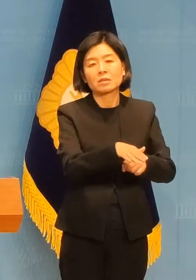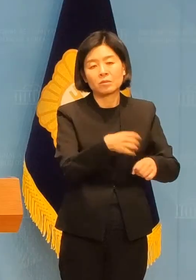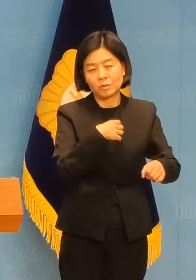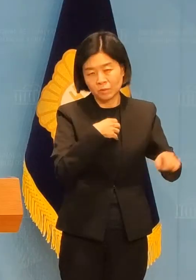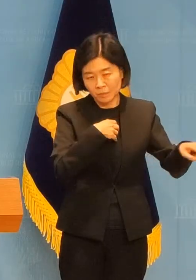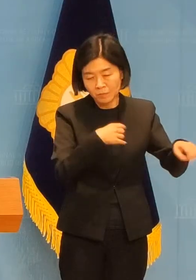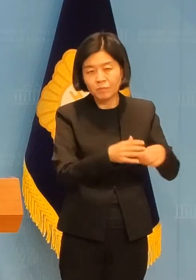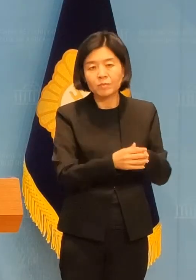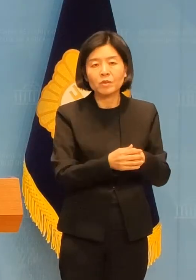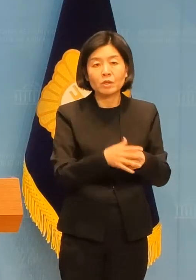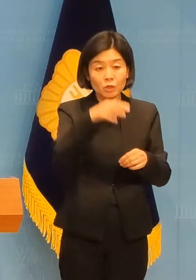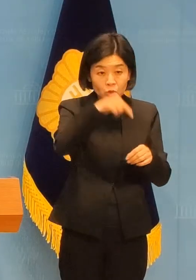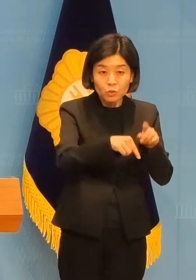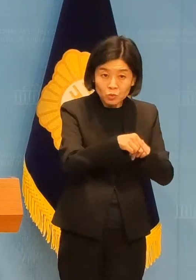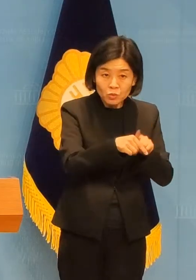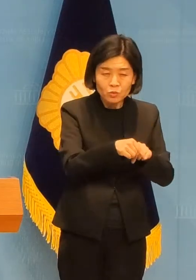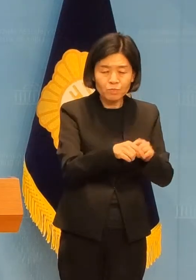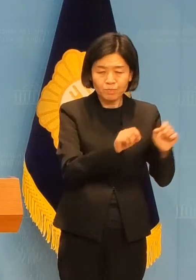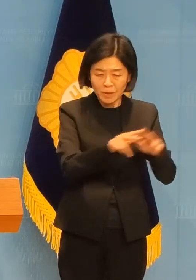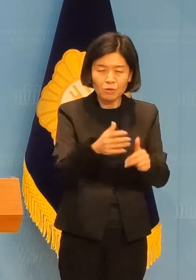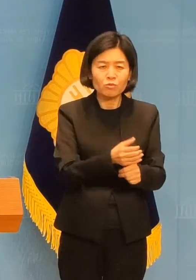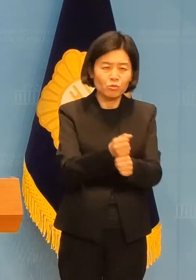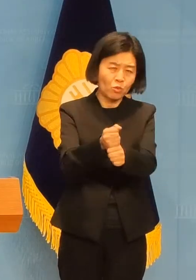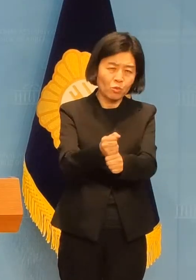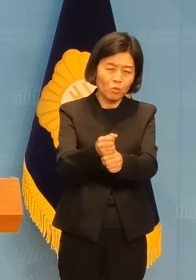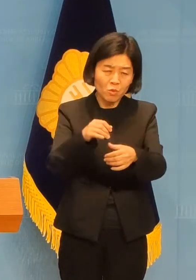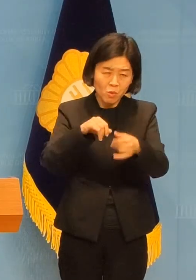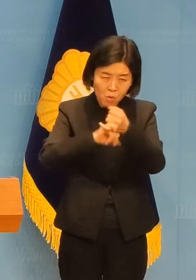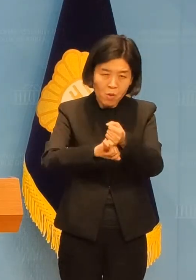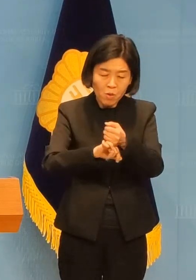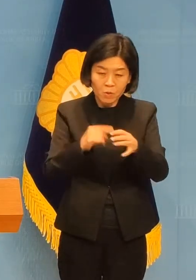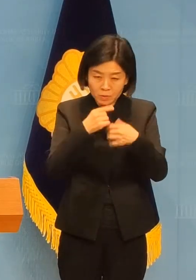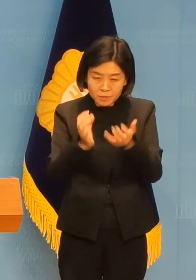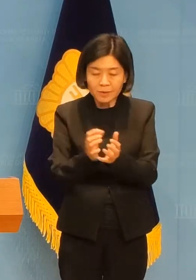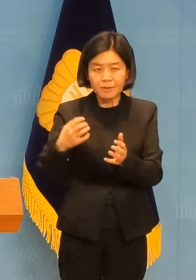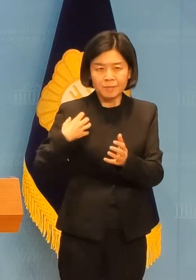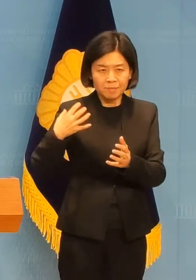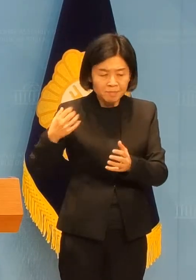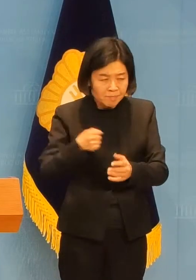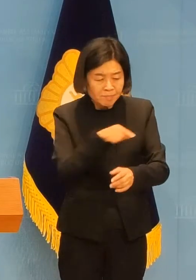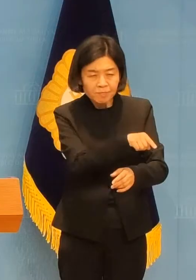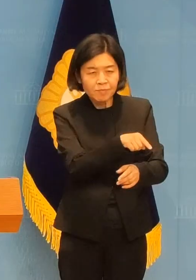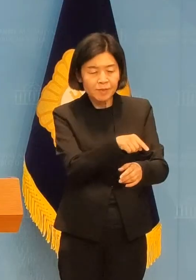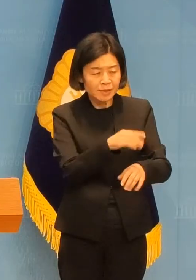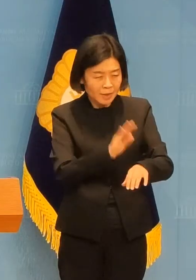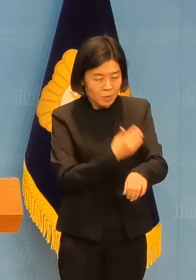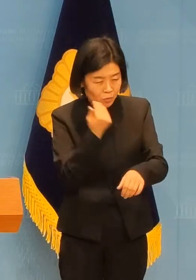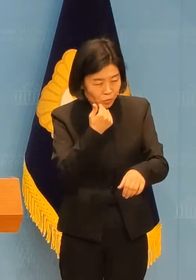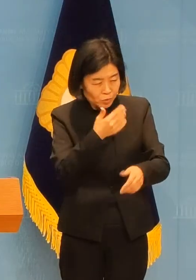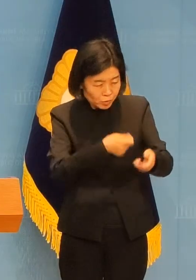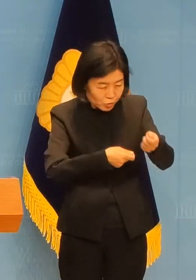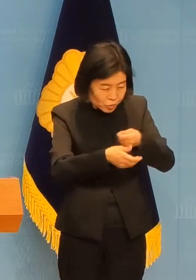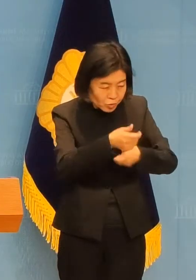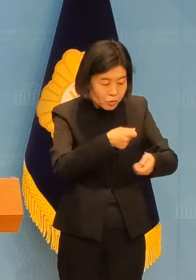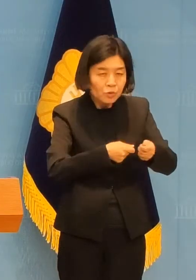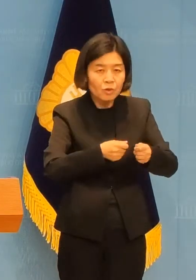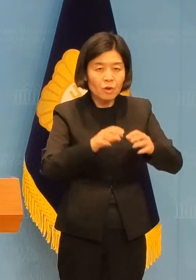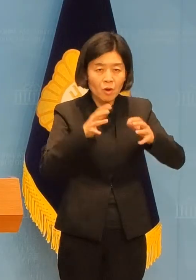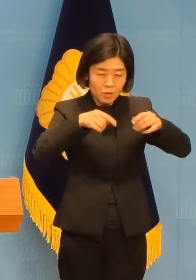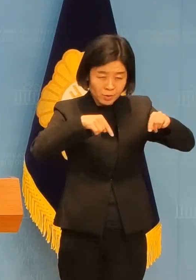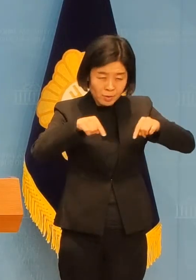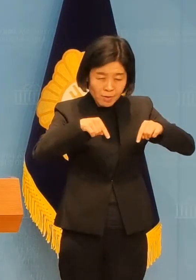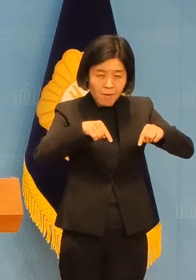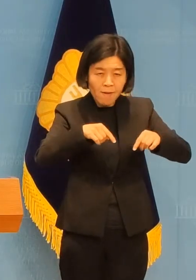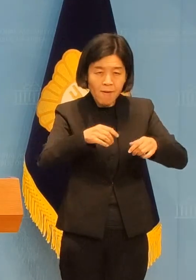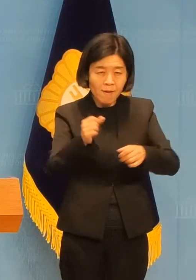지체 없이 구속되어야 하며 더불어민주당은 끝까지 책임자를 추적하며 헌정 질서를 흔든 자들에게